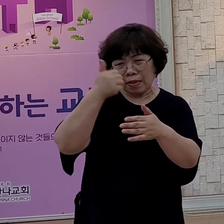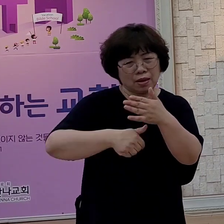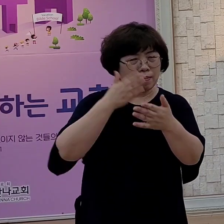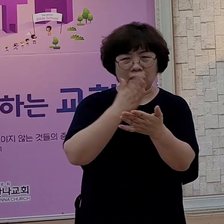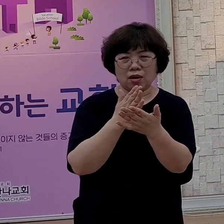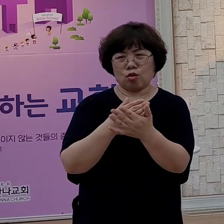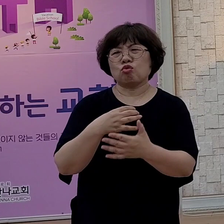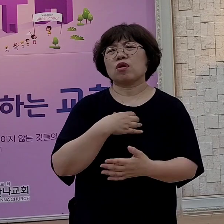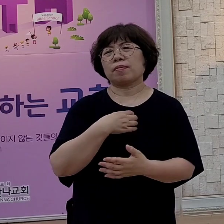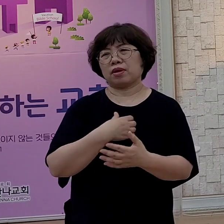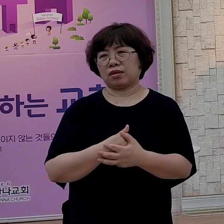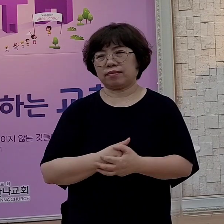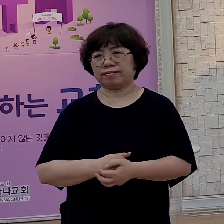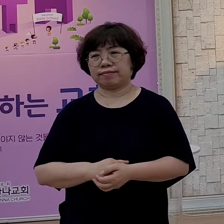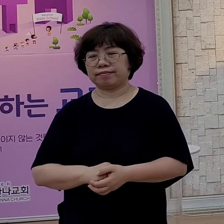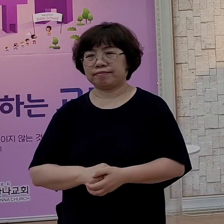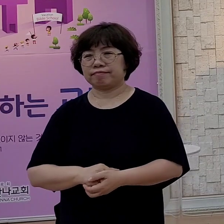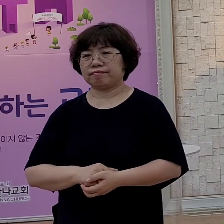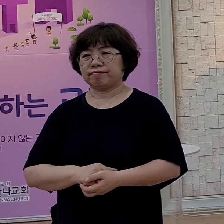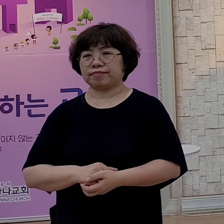위험한.